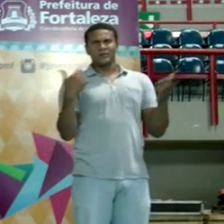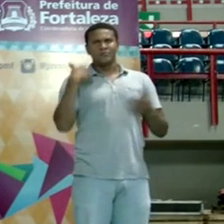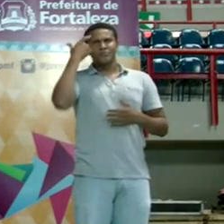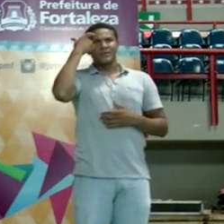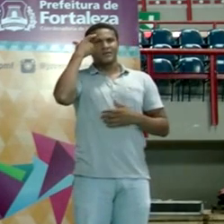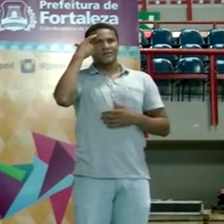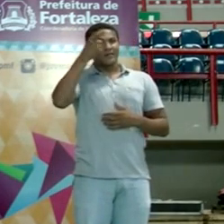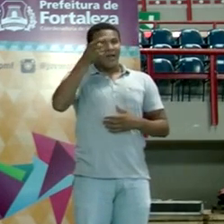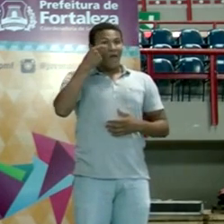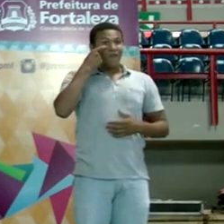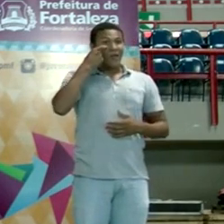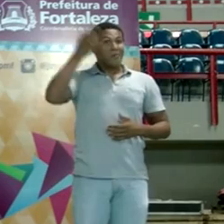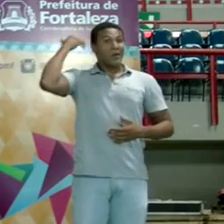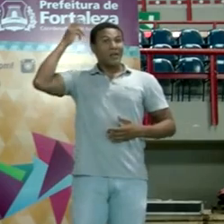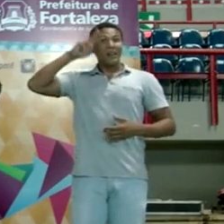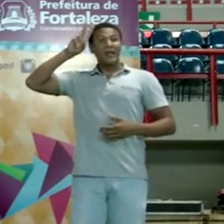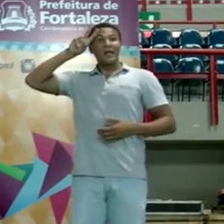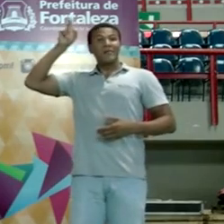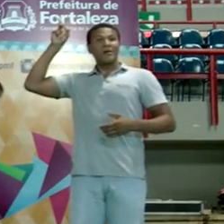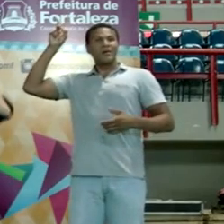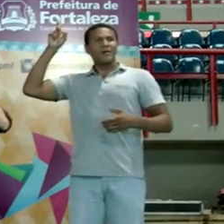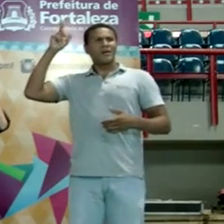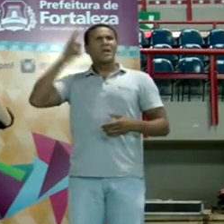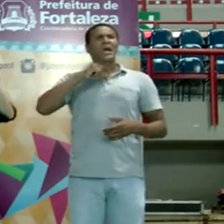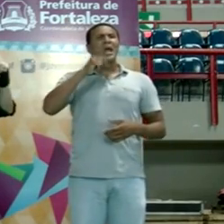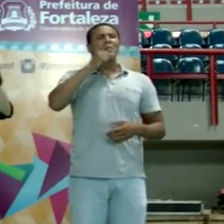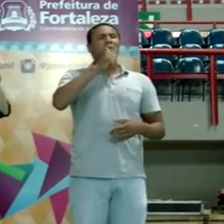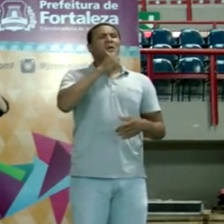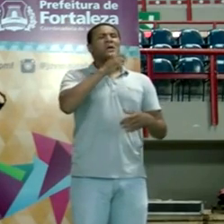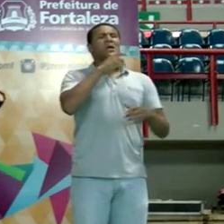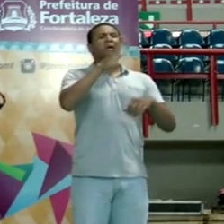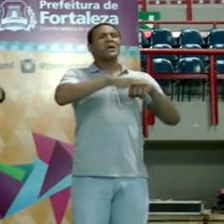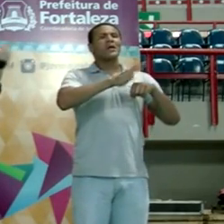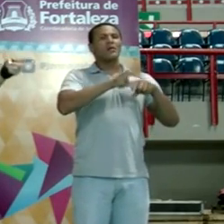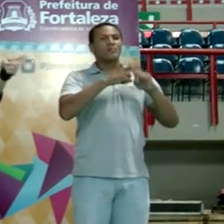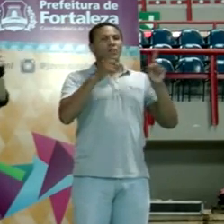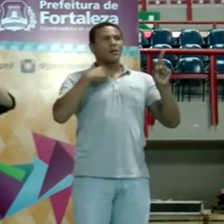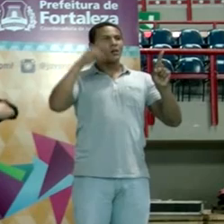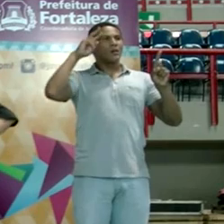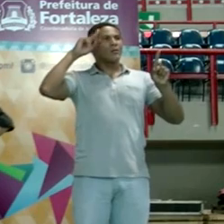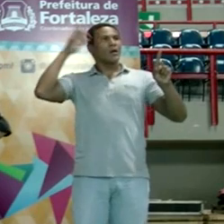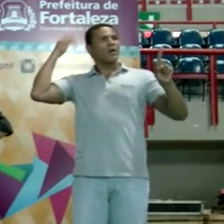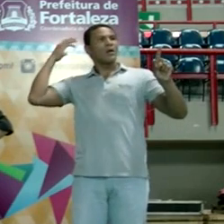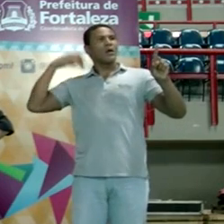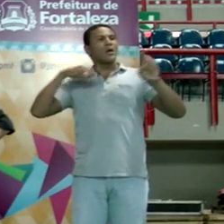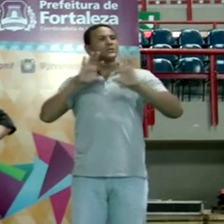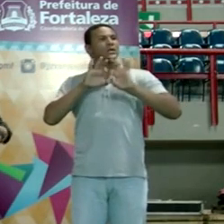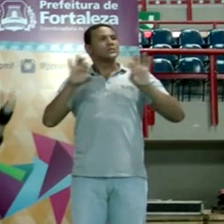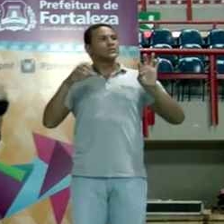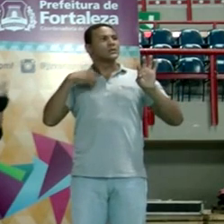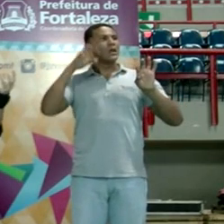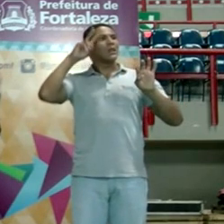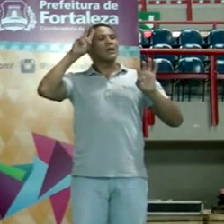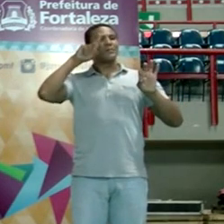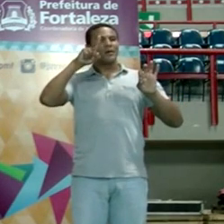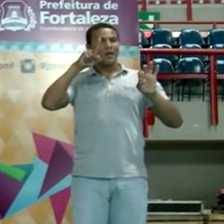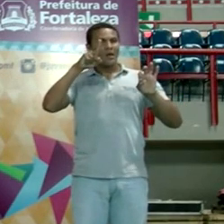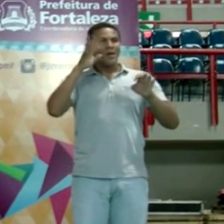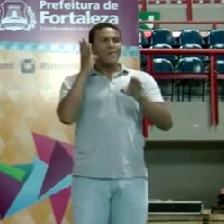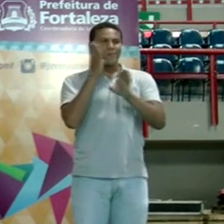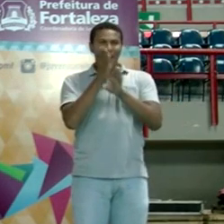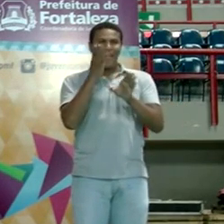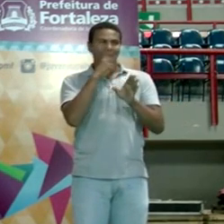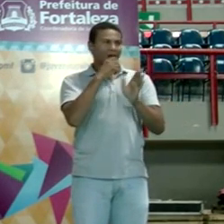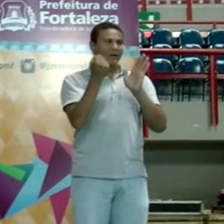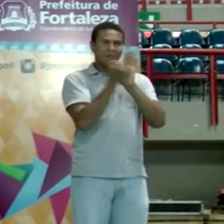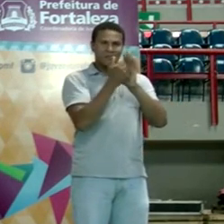é, né, não? Eu não sei nem quem é essa doida de Taylor Swift, mas eu sei que Swift é salsicha. Por causa da propaganda.